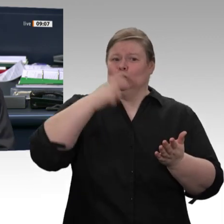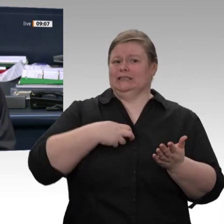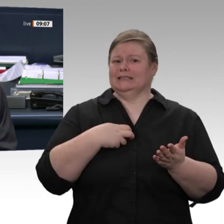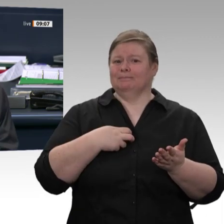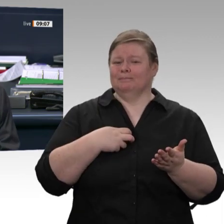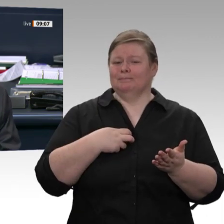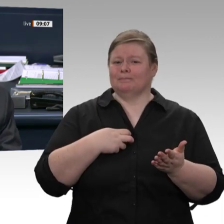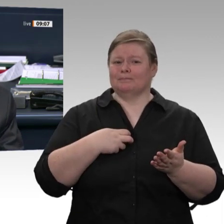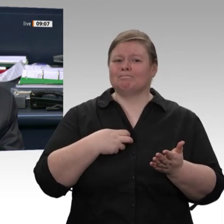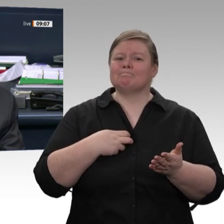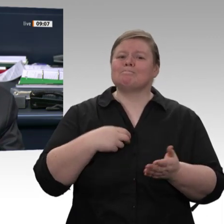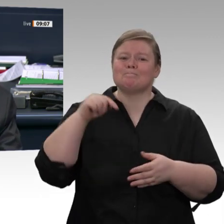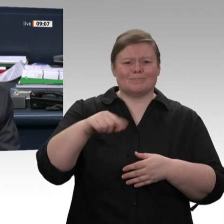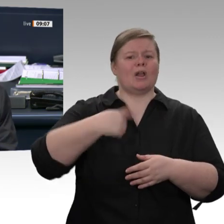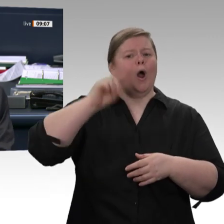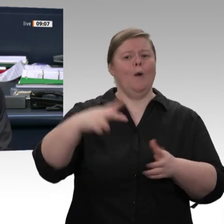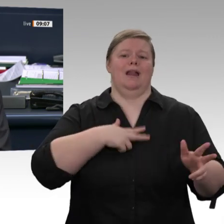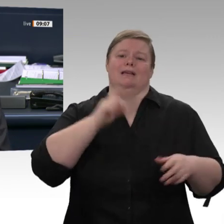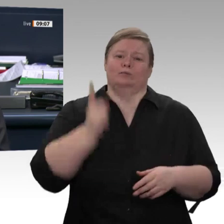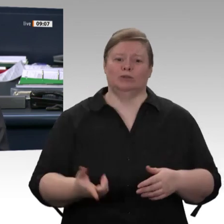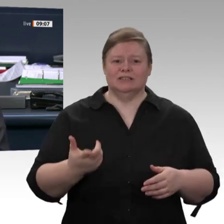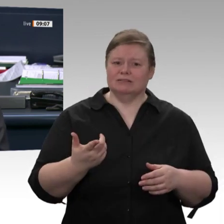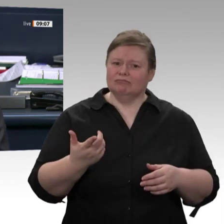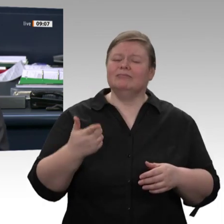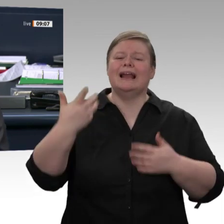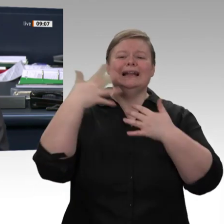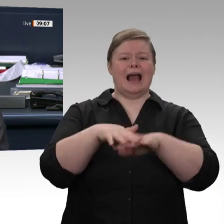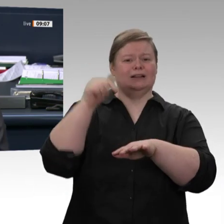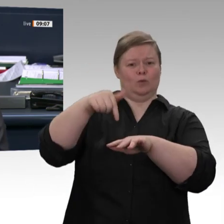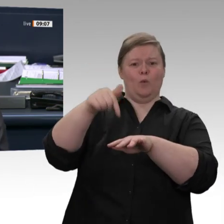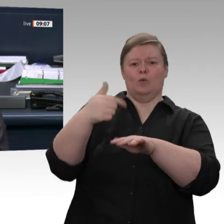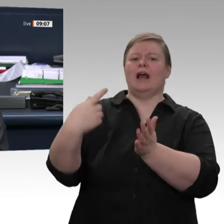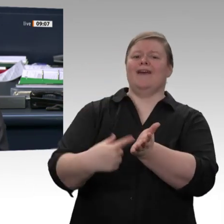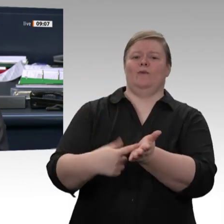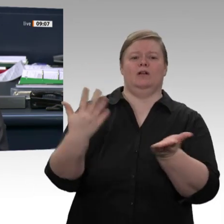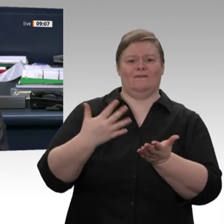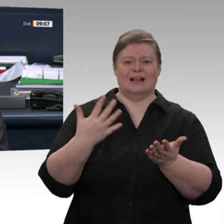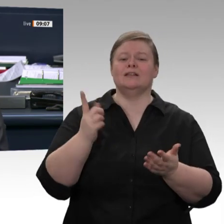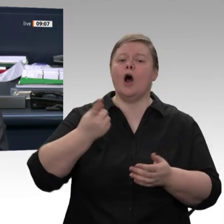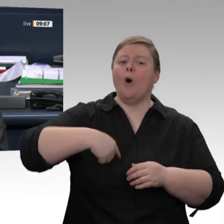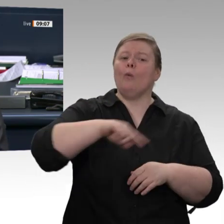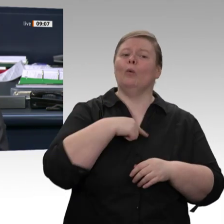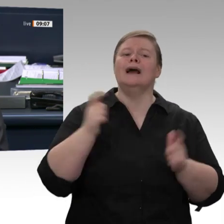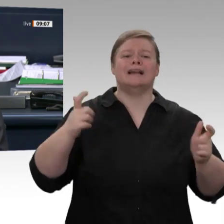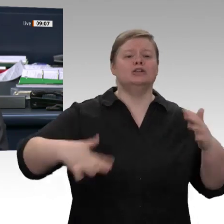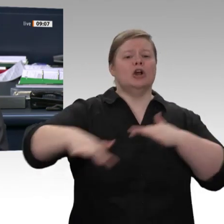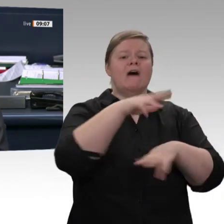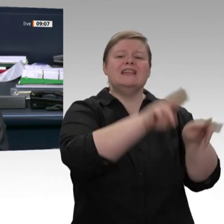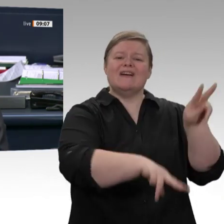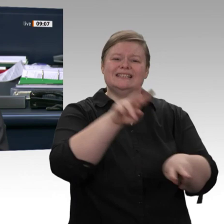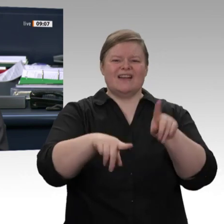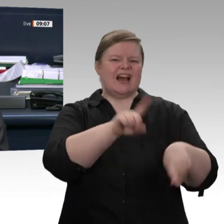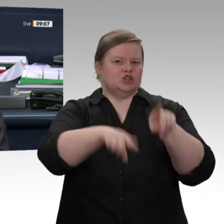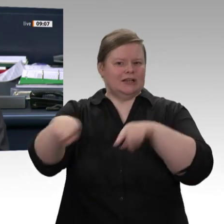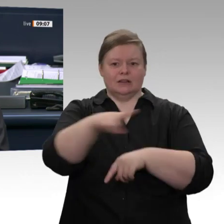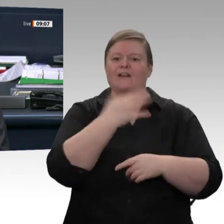empfundenen gesellschaftlichen Wandels auf der Verliererseite wähnt, ist deshalb noch kein Rassist. Wir dürfen diese Fähigkeit